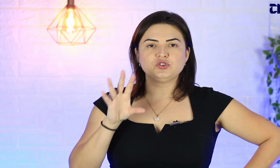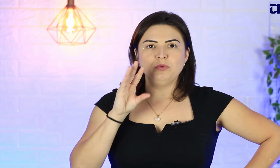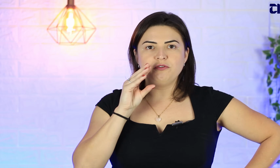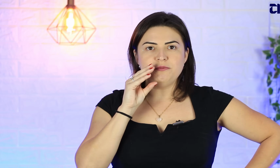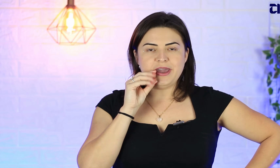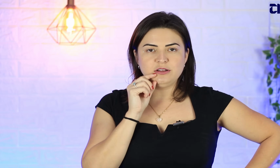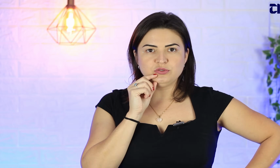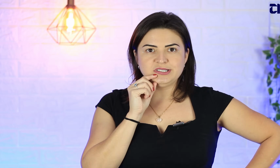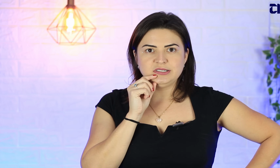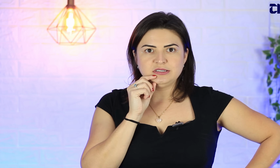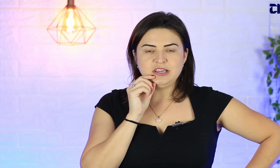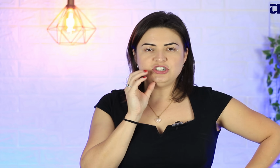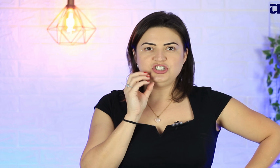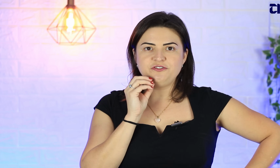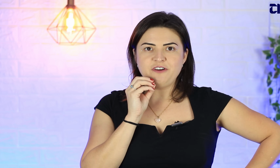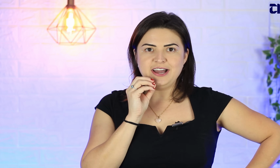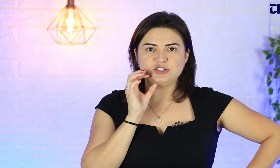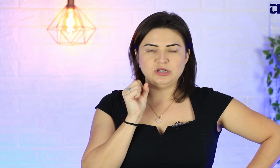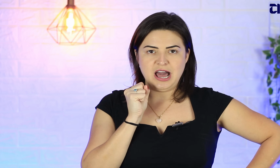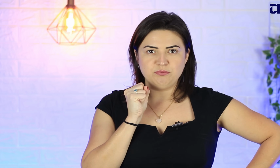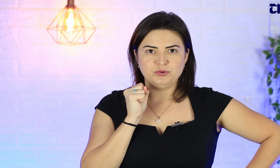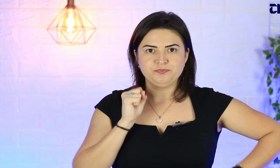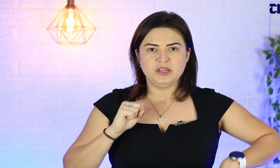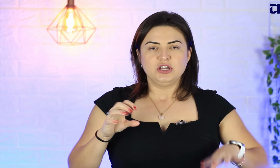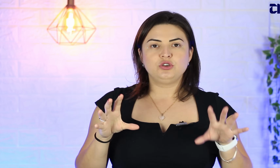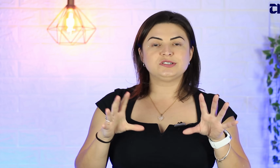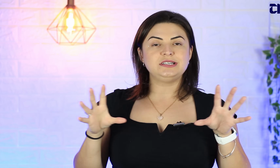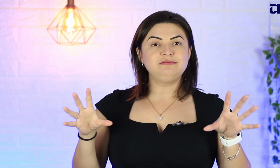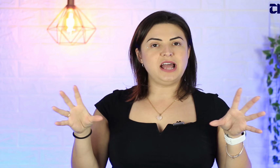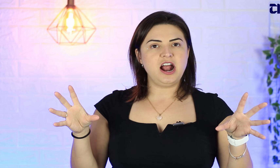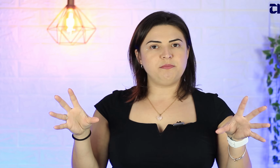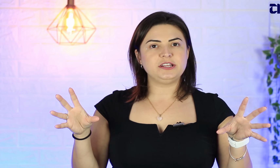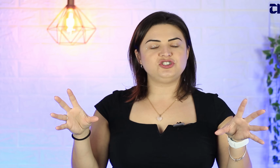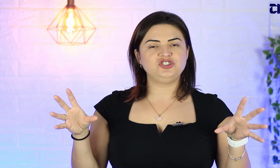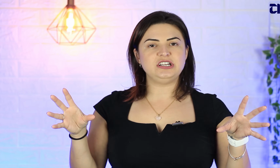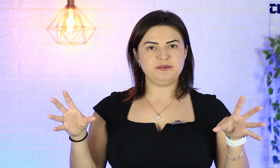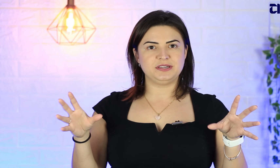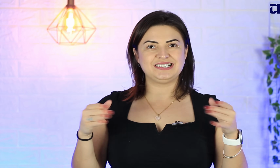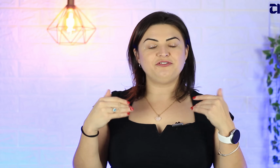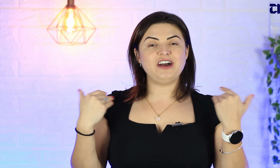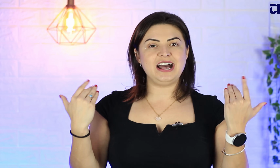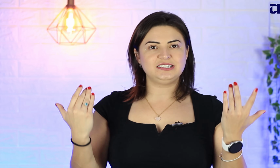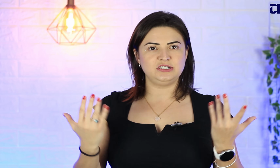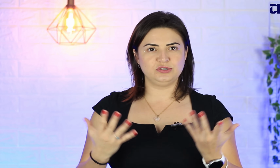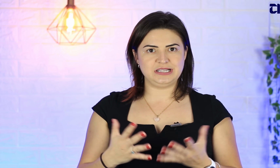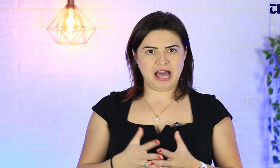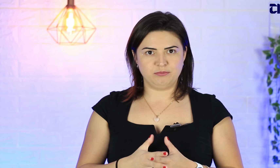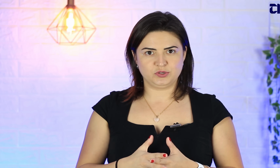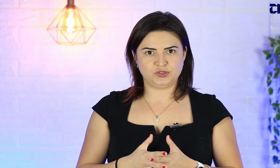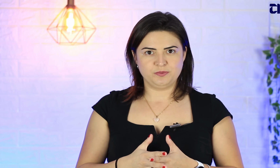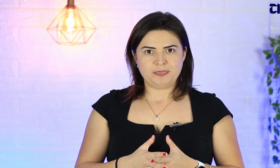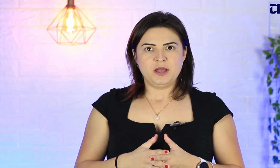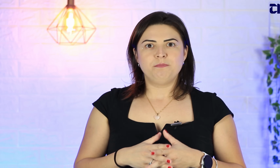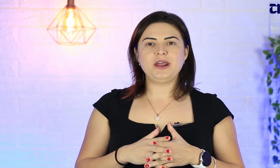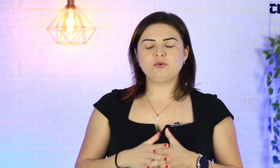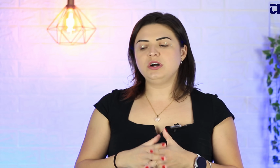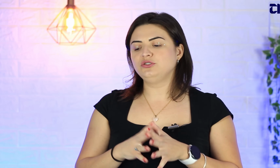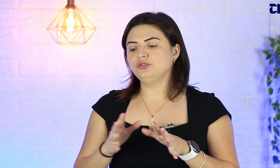os movimentos que a gente faz no lábio, que os intérpretes de Libras fazem nos lábios, pra quando